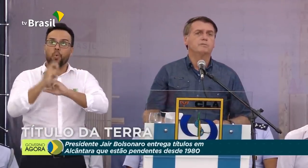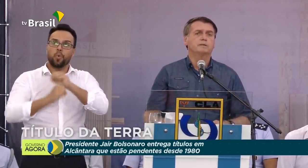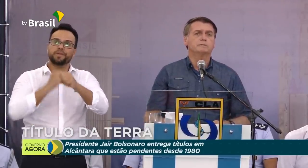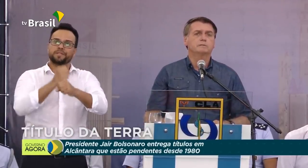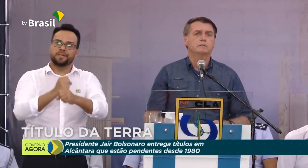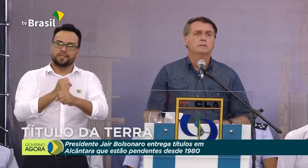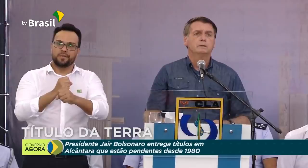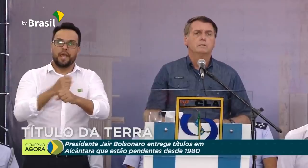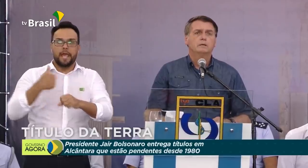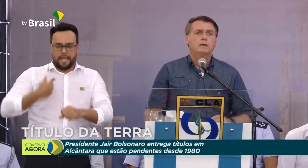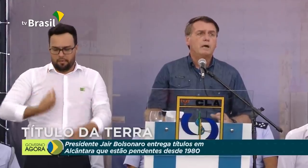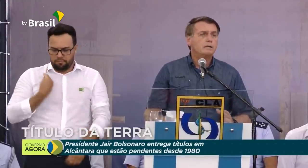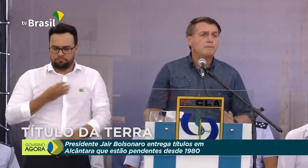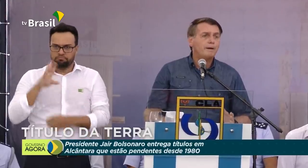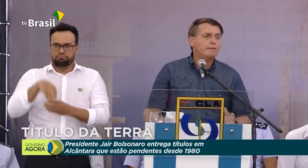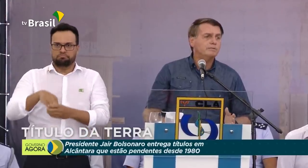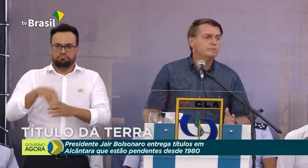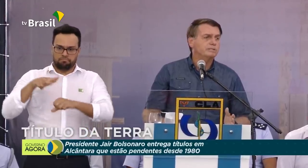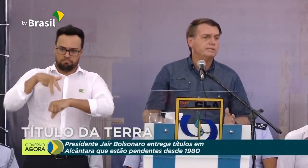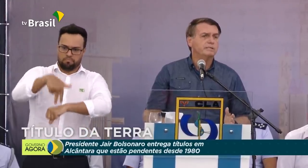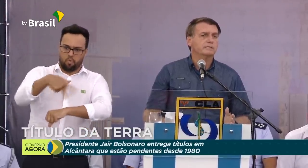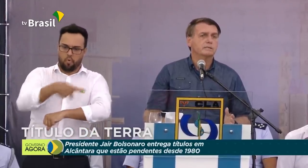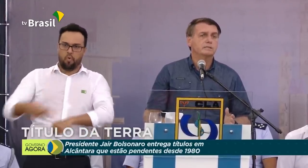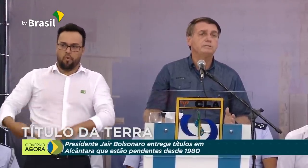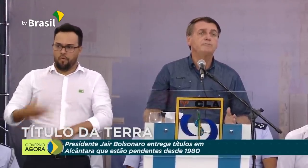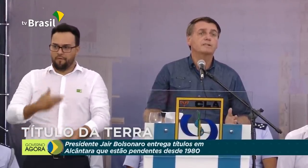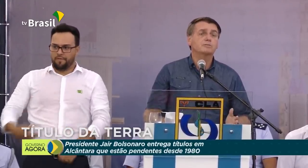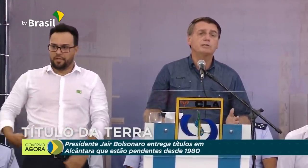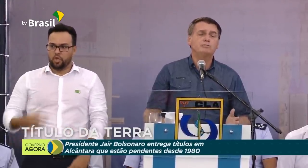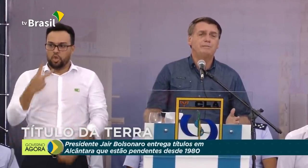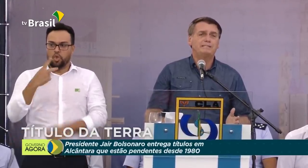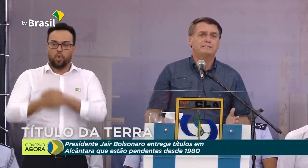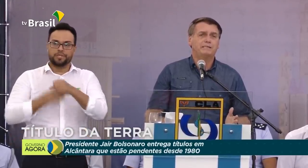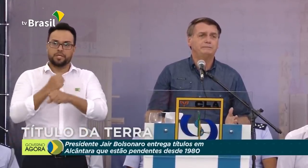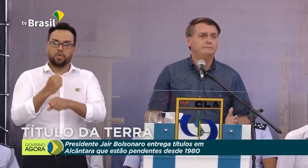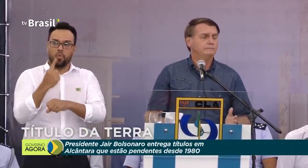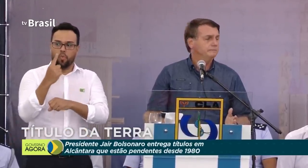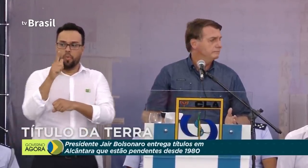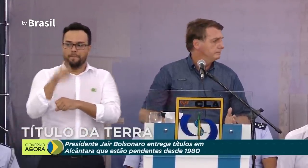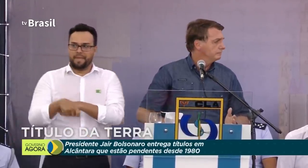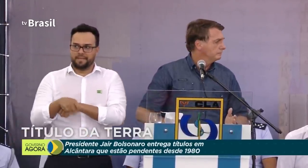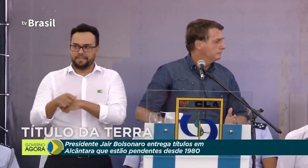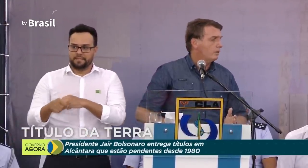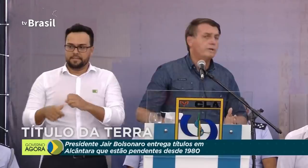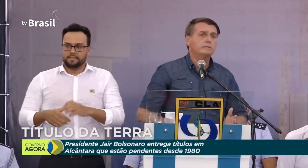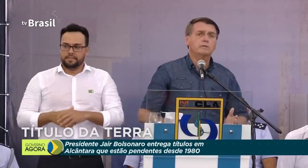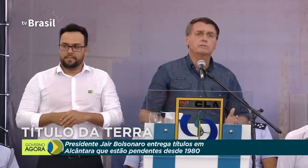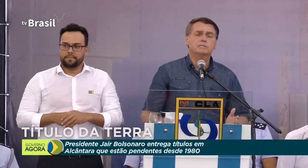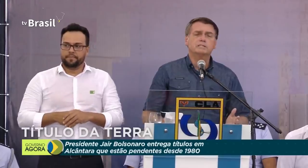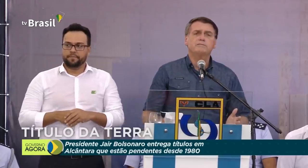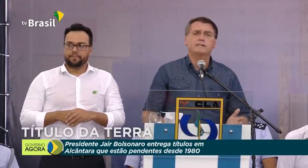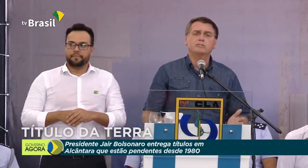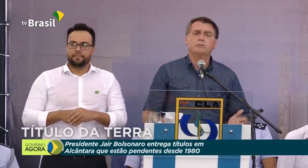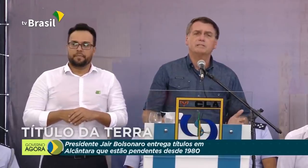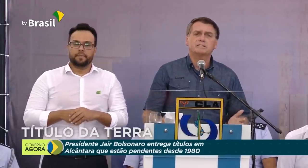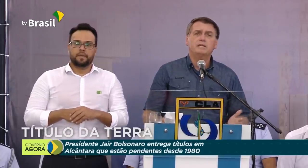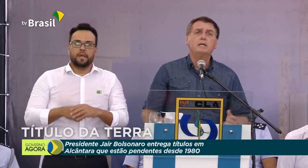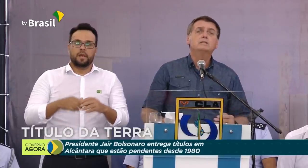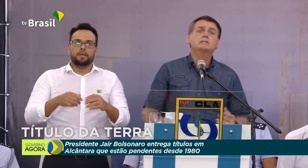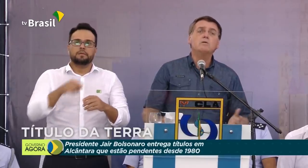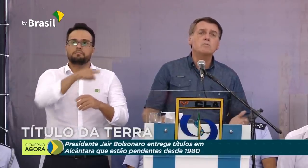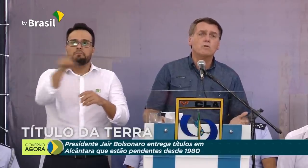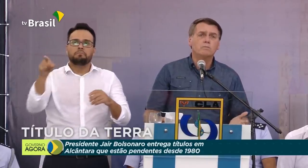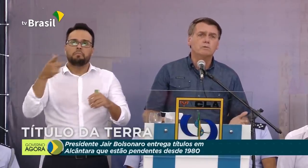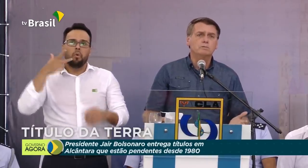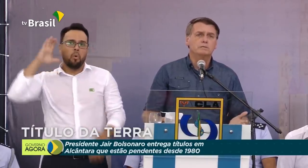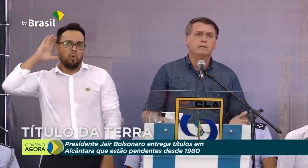no governo. Acabaram as notícias de invasões do MST. Alguém tem notícia de invasão do MST?